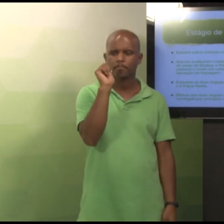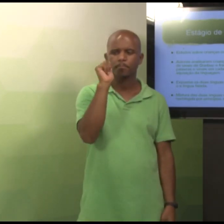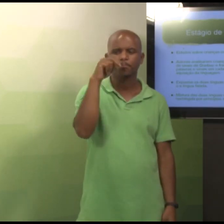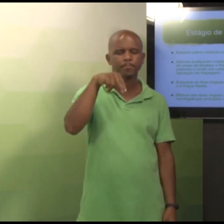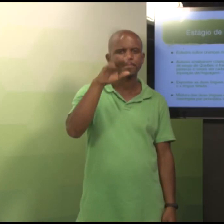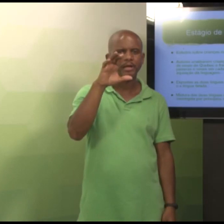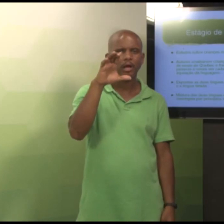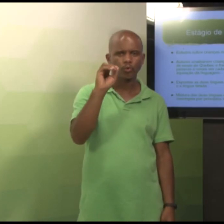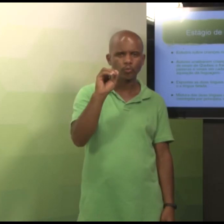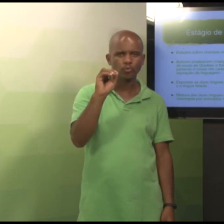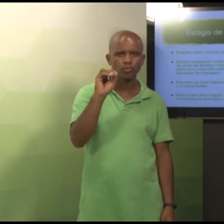de, por exemplo,